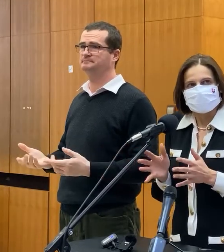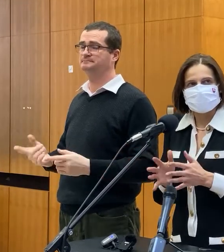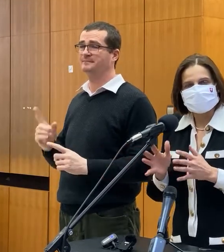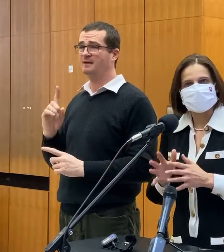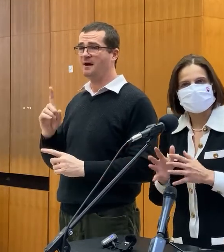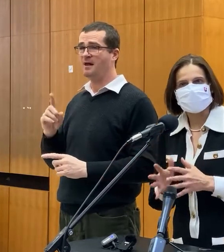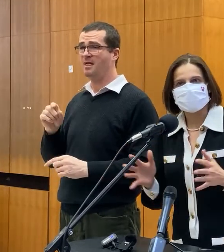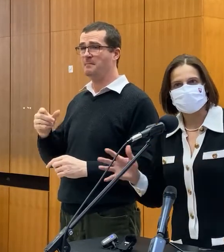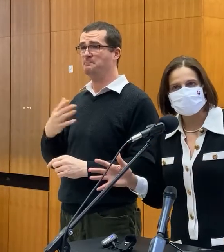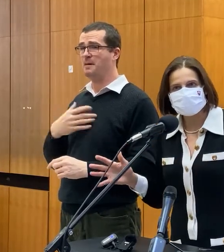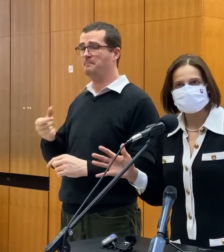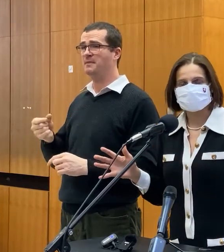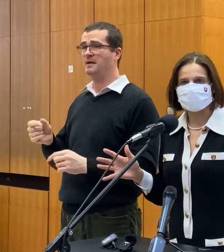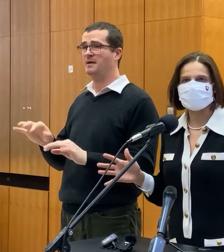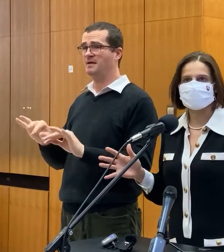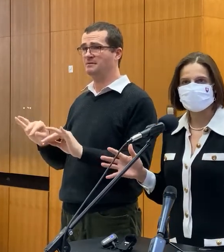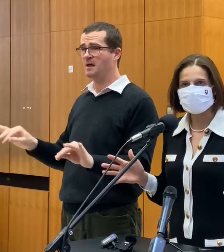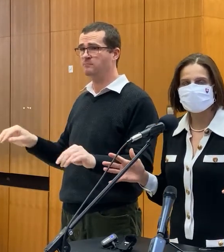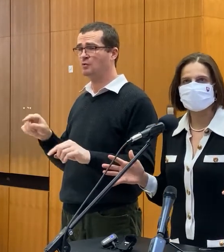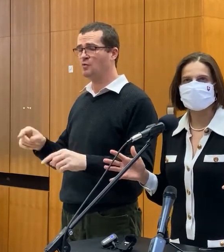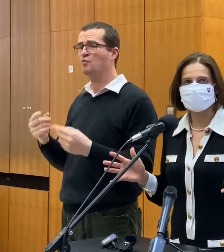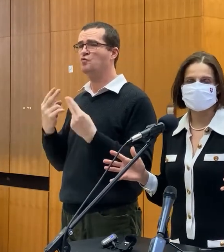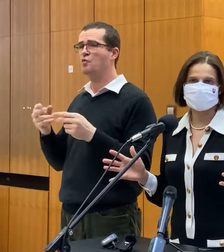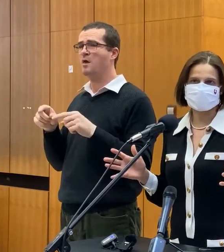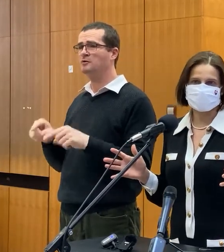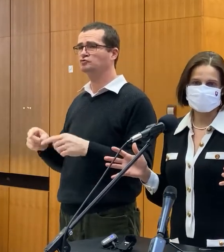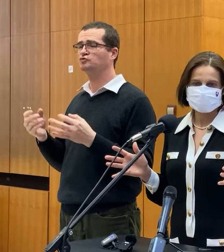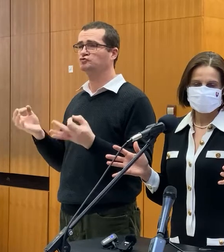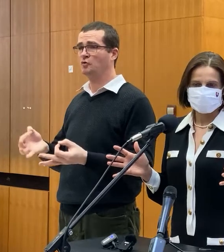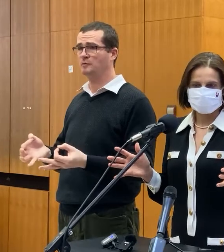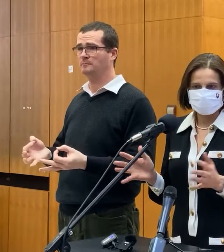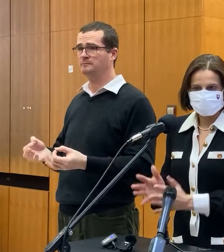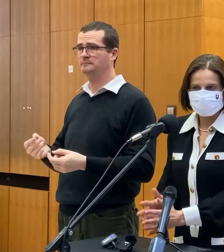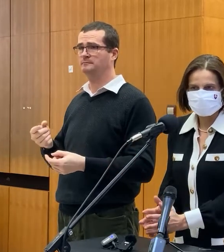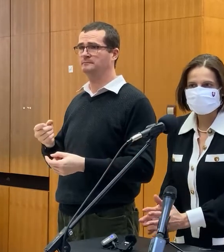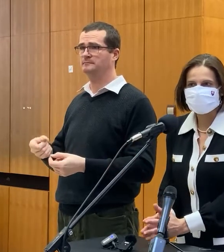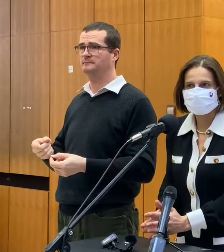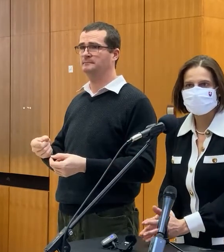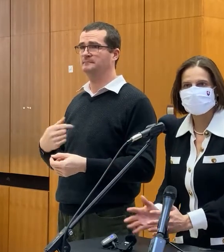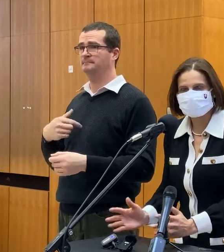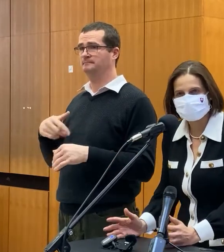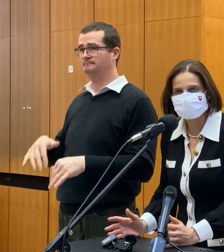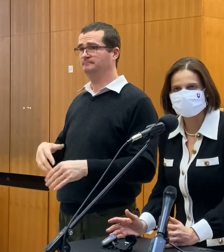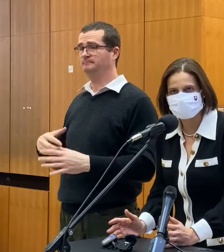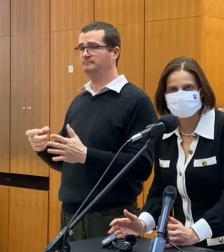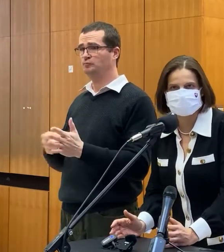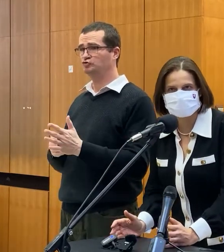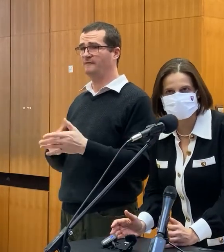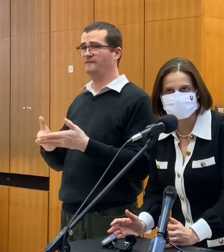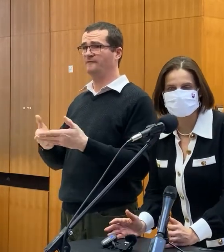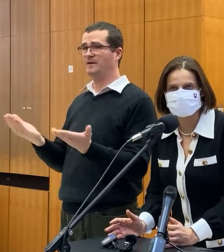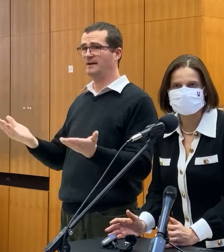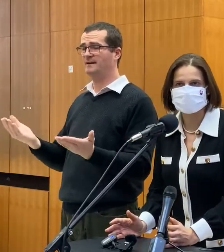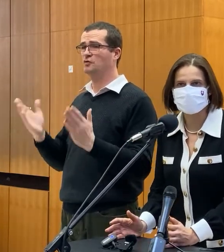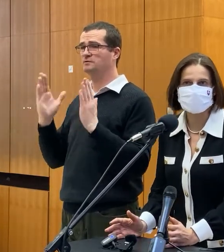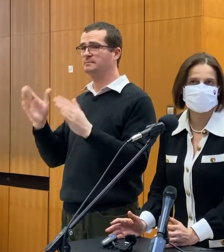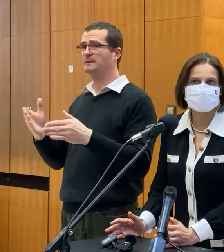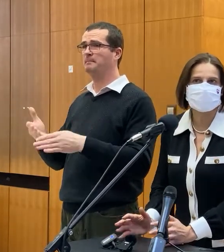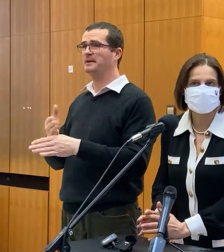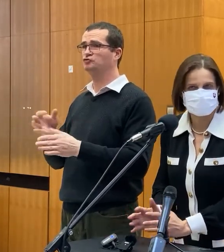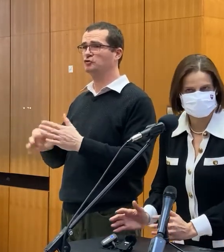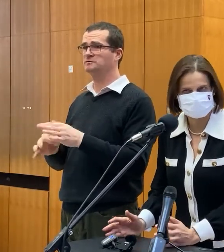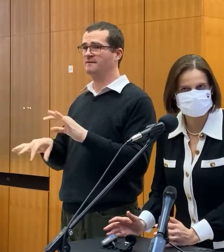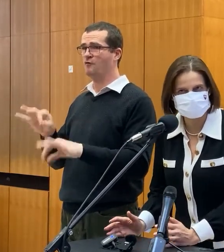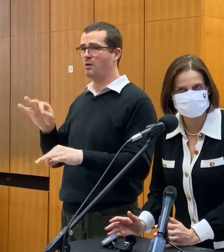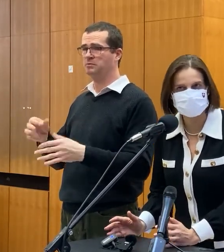Ale keď dáme tieto vtipy bokom, tak to, čo je kľúčové, je, že je tu nejaká požiadavka z verejnosti smerom k predčasným voľbám.